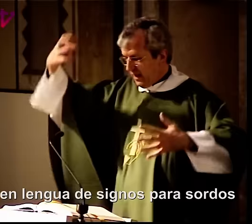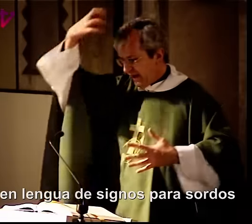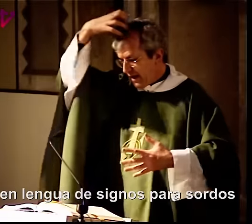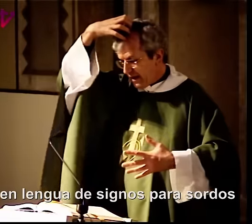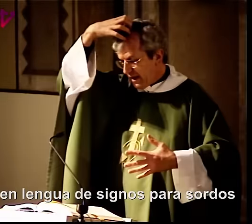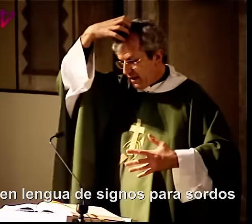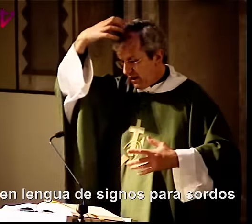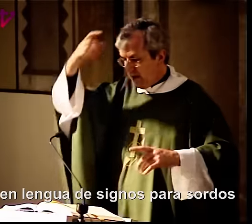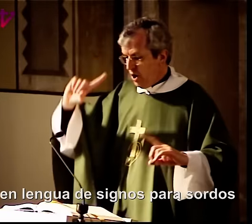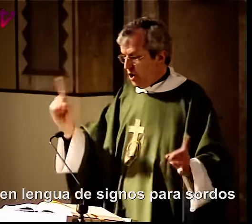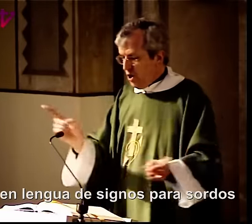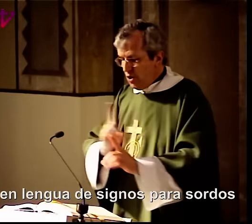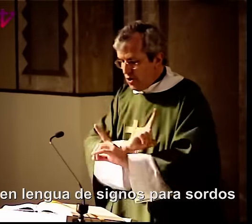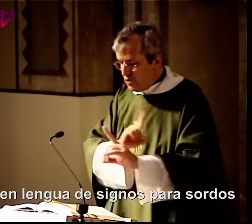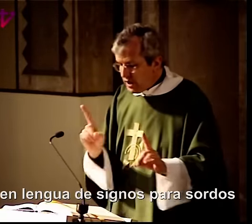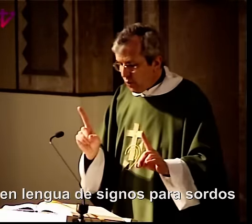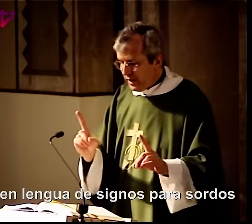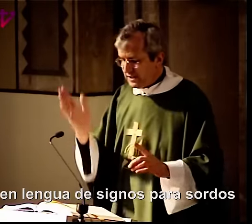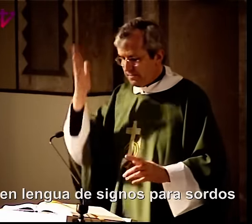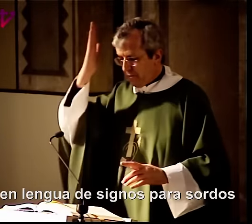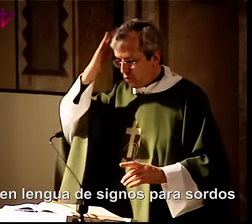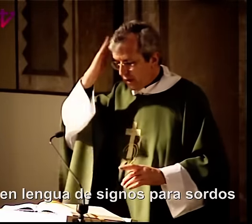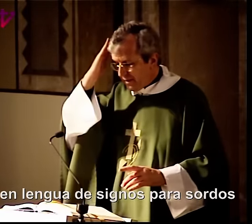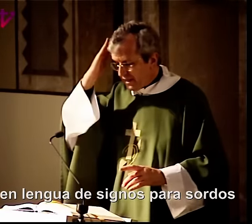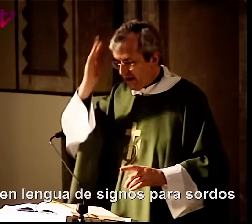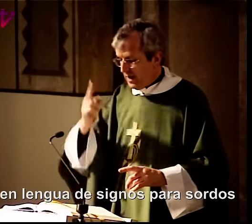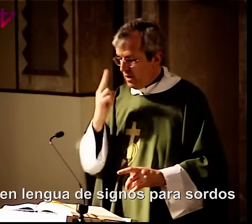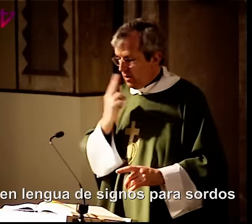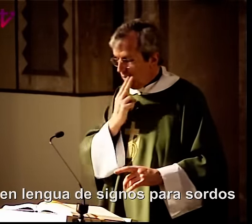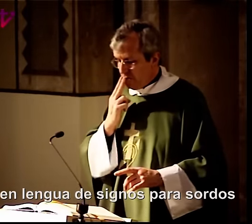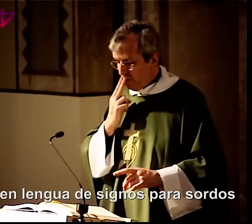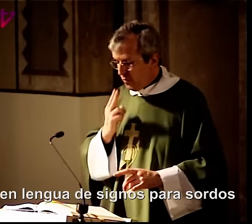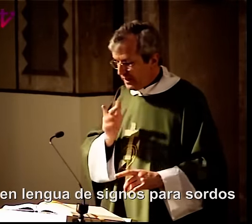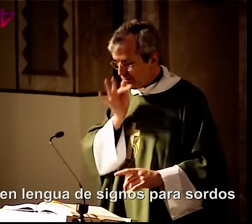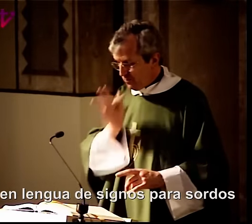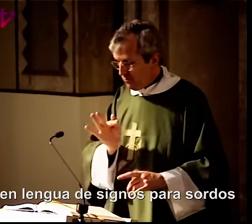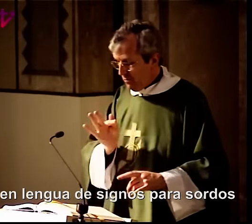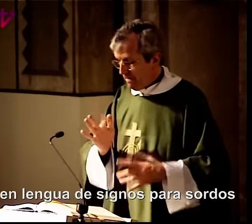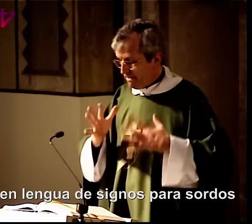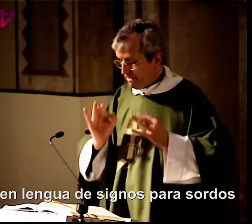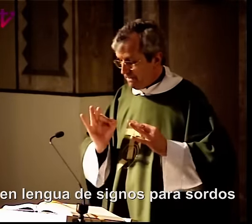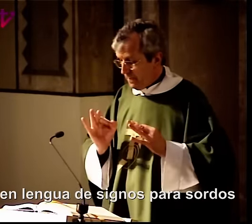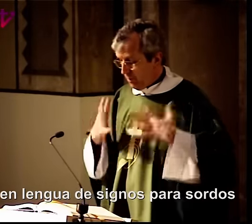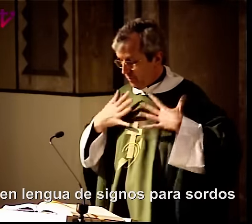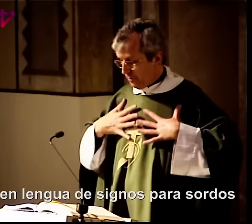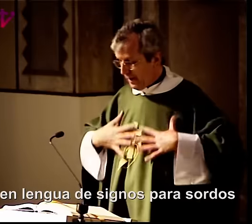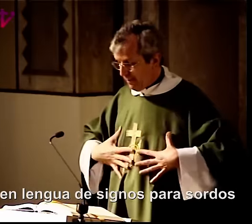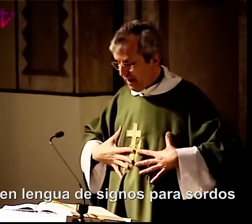gran rey. Ni jures por tu cabeza, o no jures por borde blanco